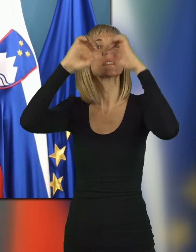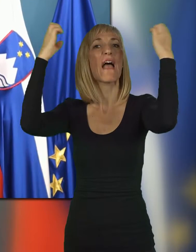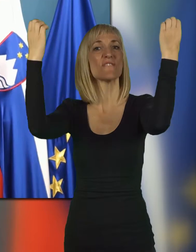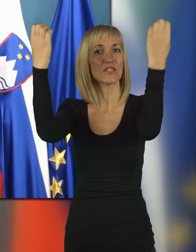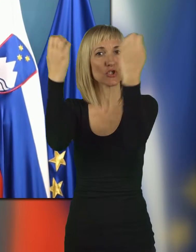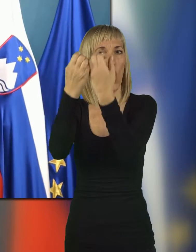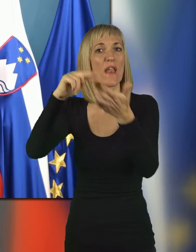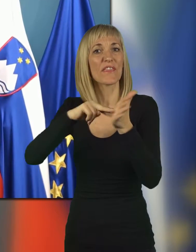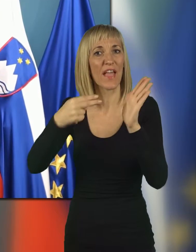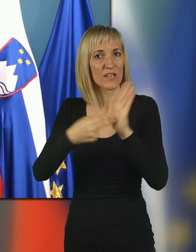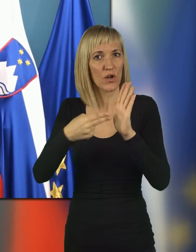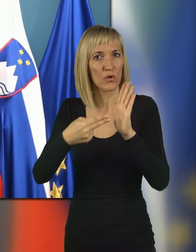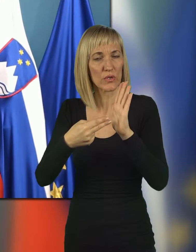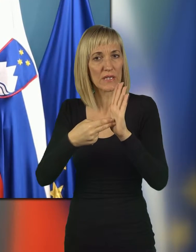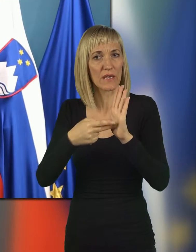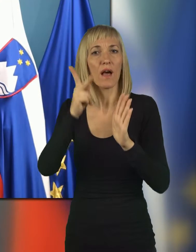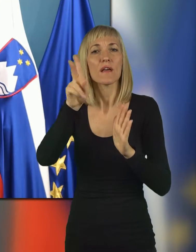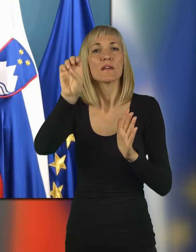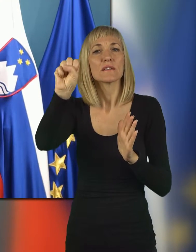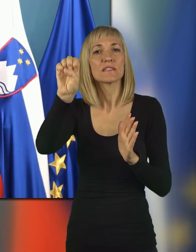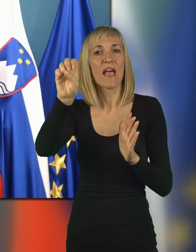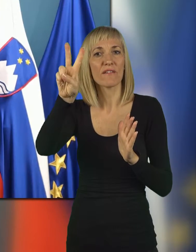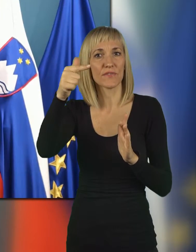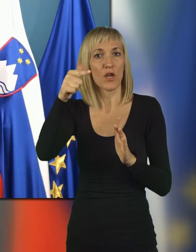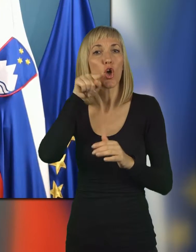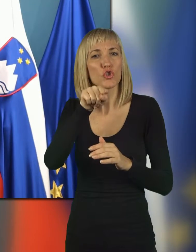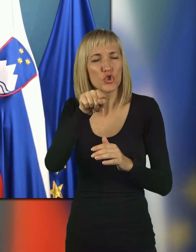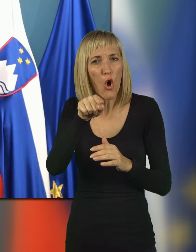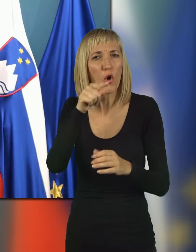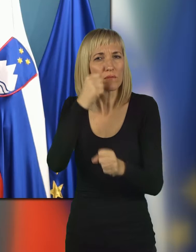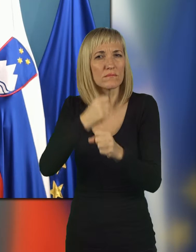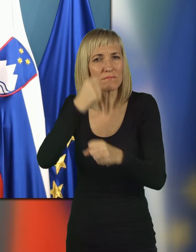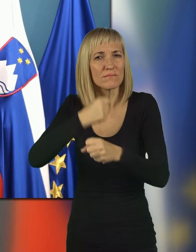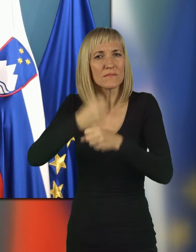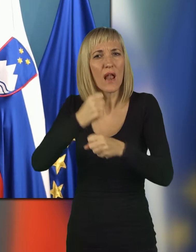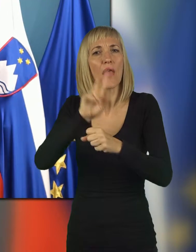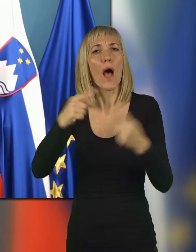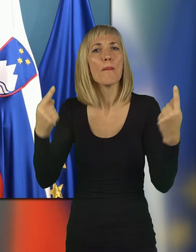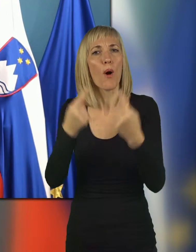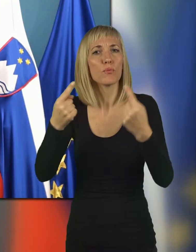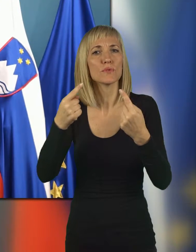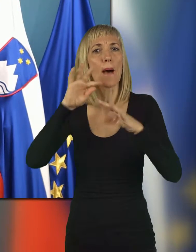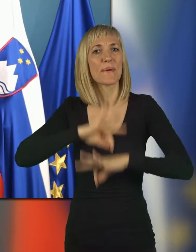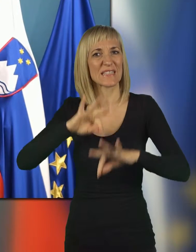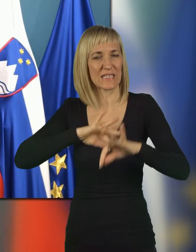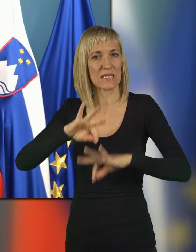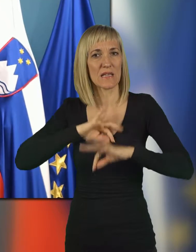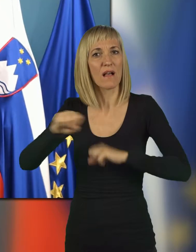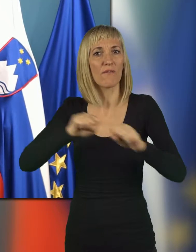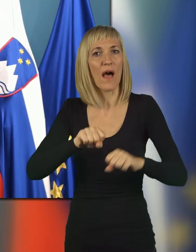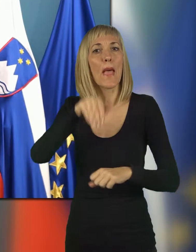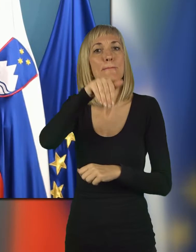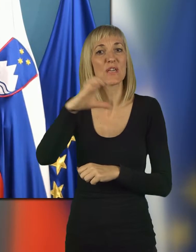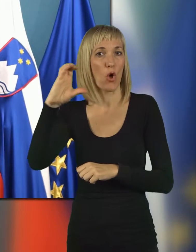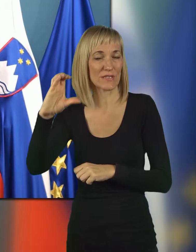vesoljskih tehnologij KSEVT. Naj spomnim, da je to aktivnost na pobudo predsednika vlade, dr. Mira